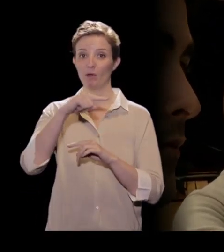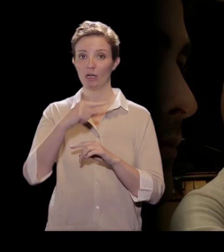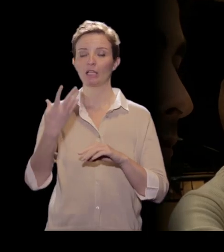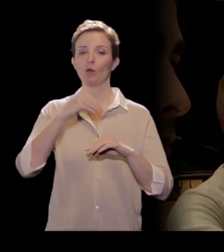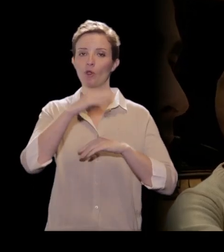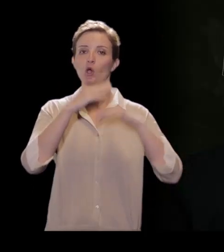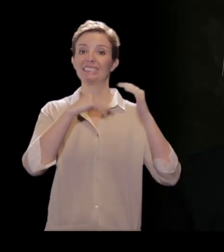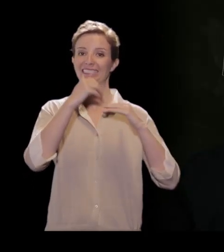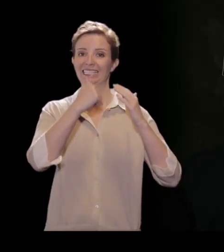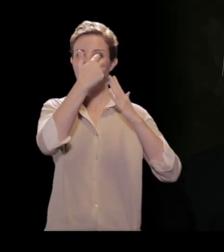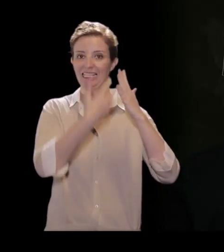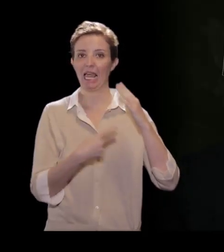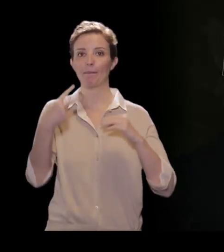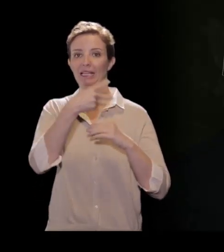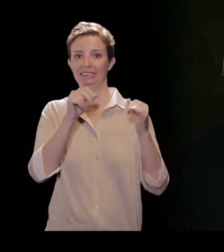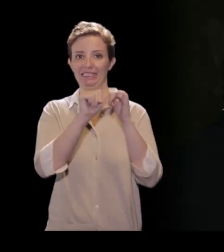disequazioni